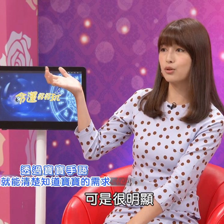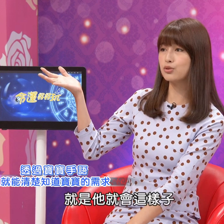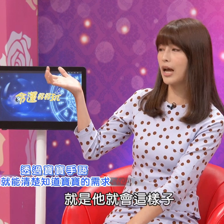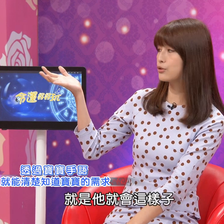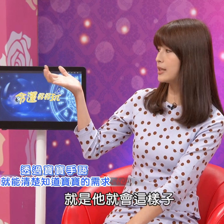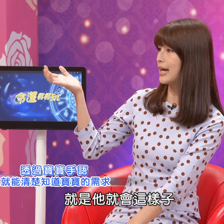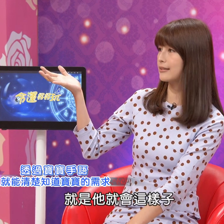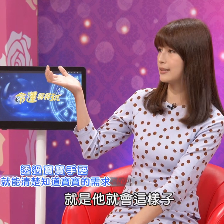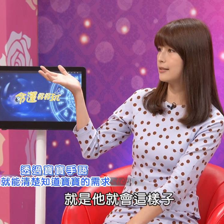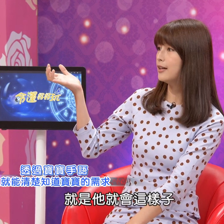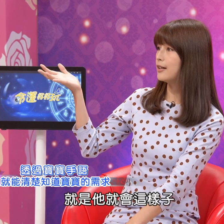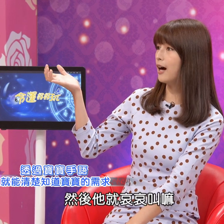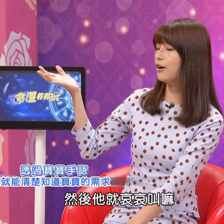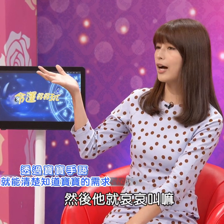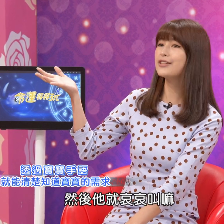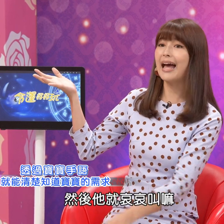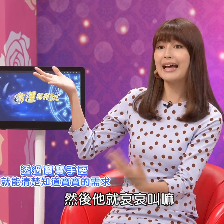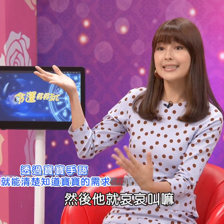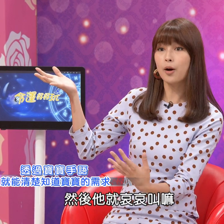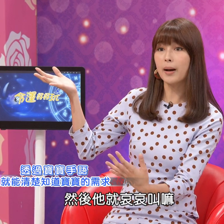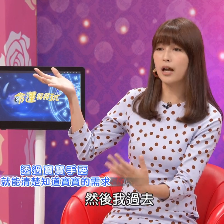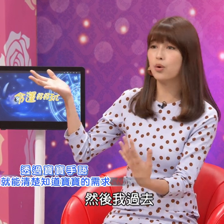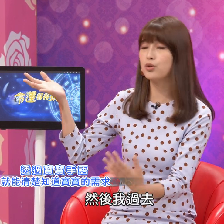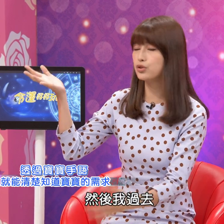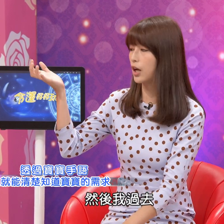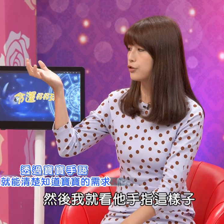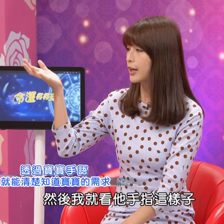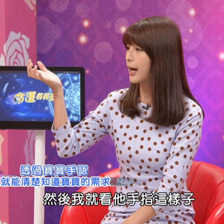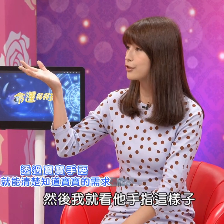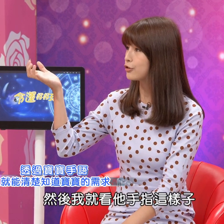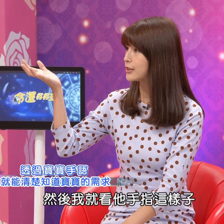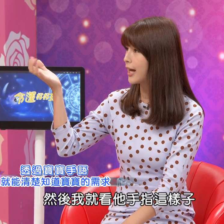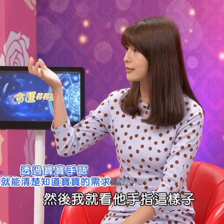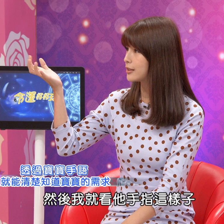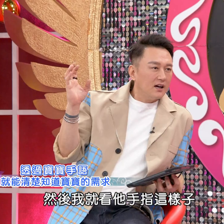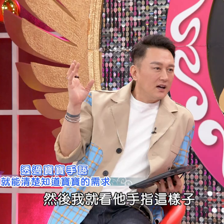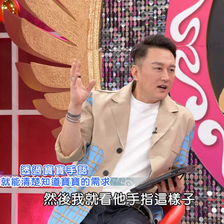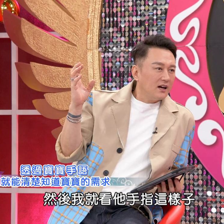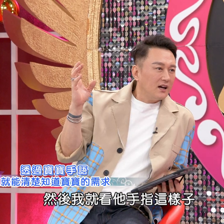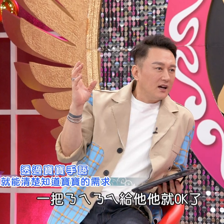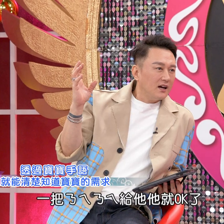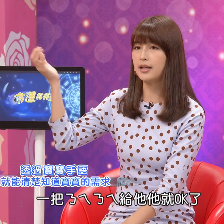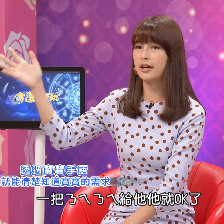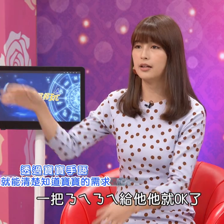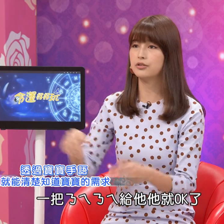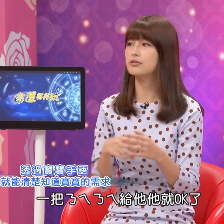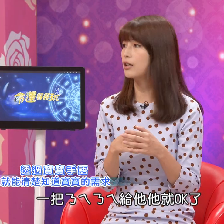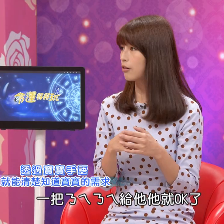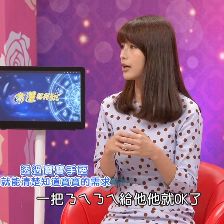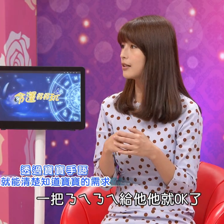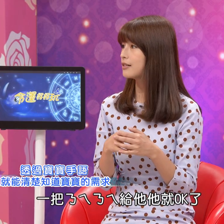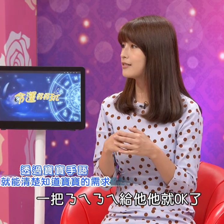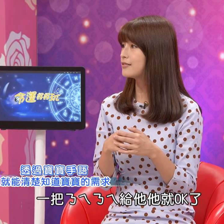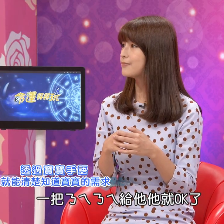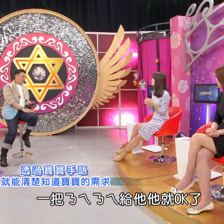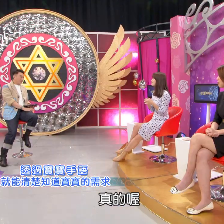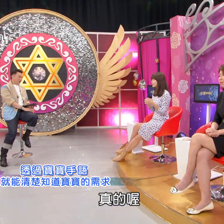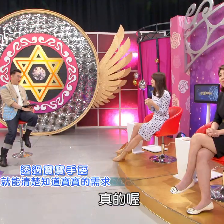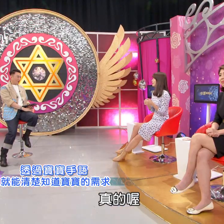喔就是他就會這樣子然後他就按哀叫嘛然後過去然後就會看他手指這樣子一把奶奶給他他就OK真的喔很